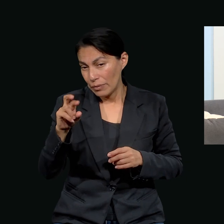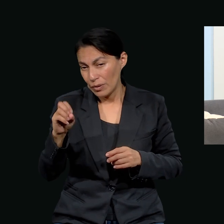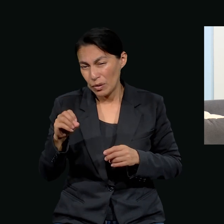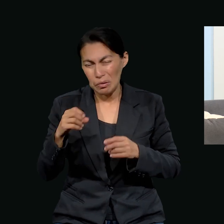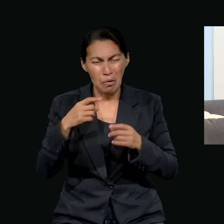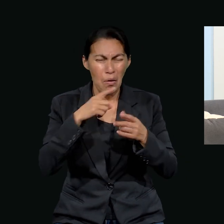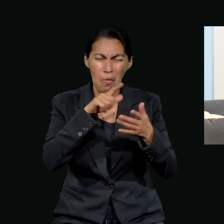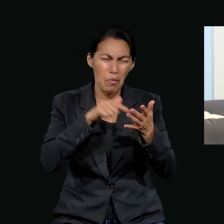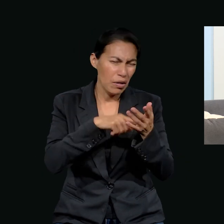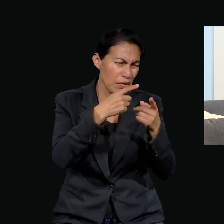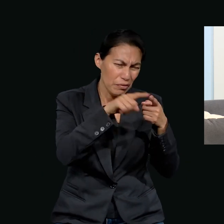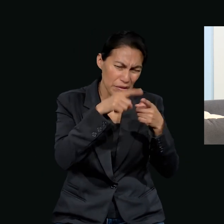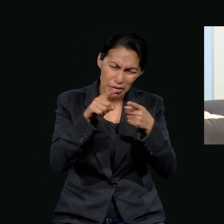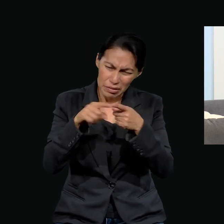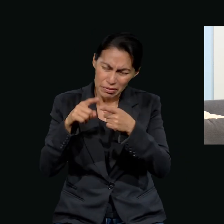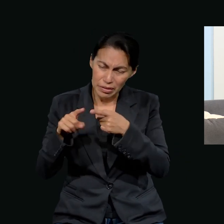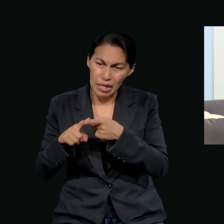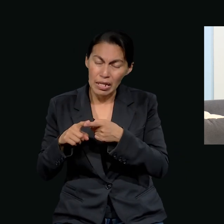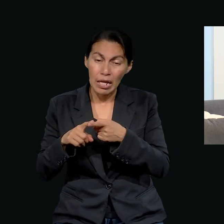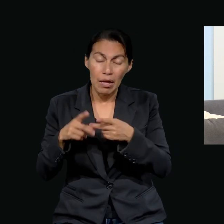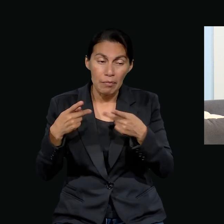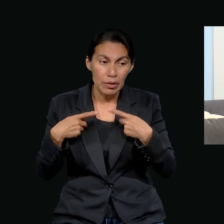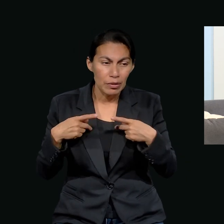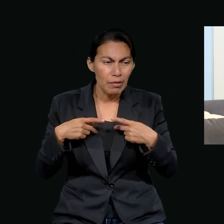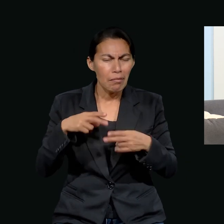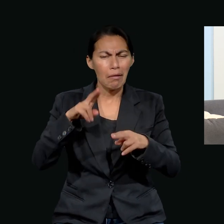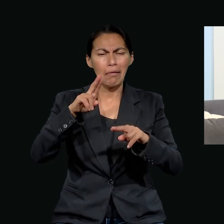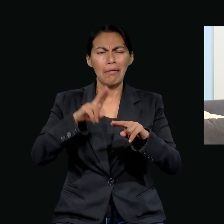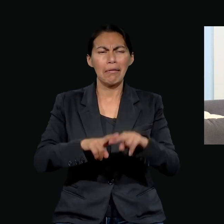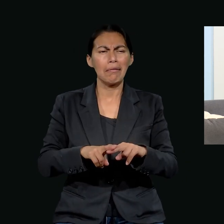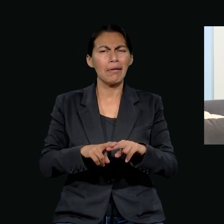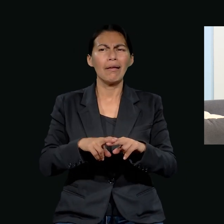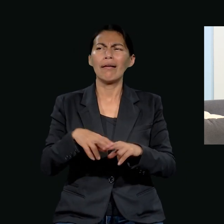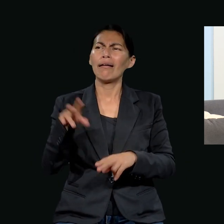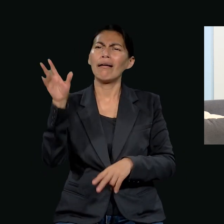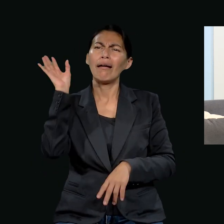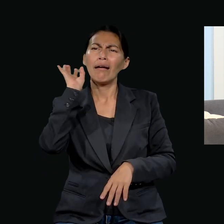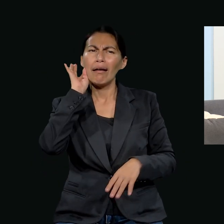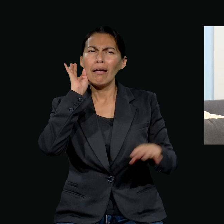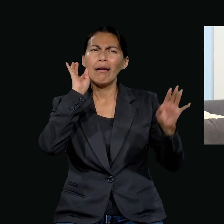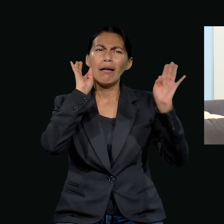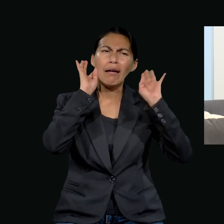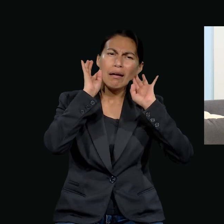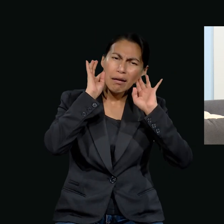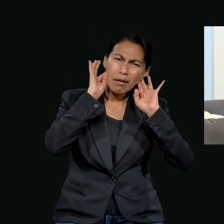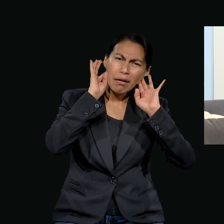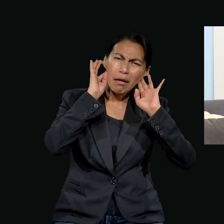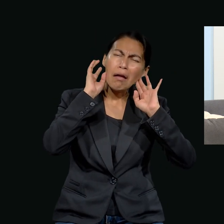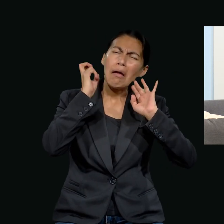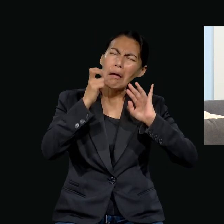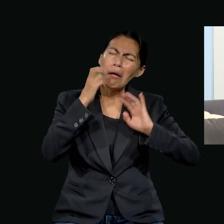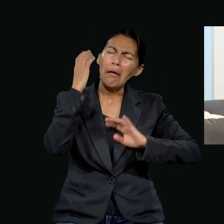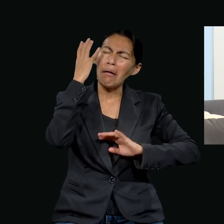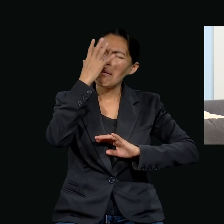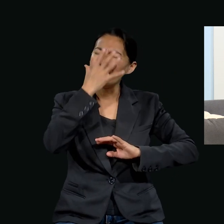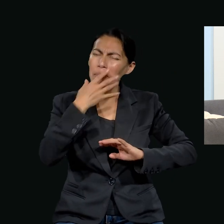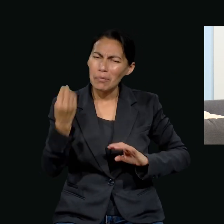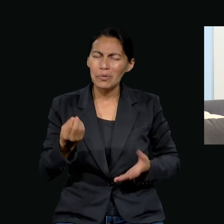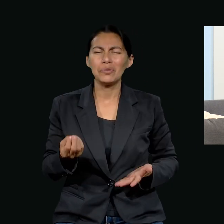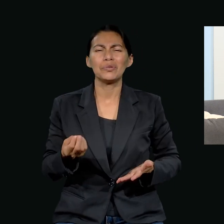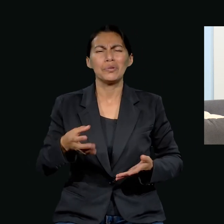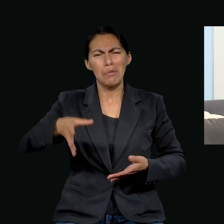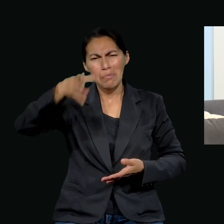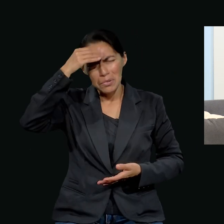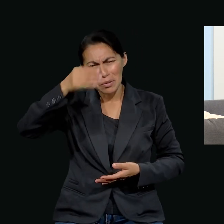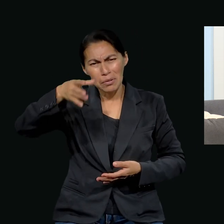uno va allí y se siente tan feliz. Por lo que ver manitos que han crecido,